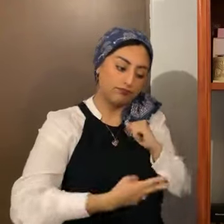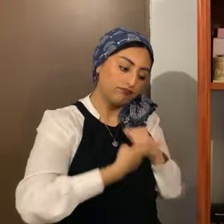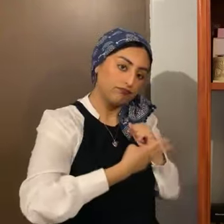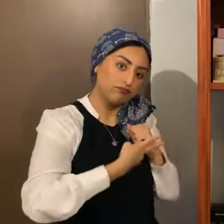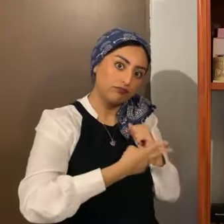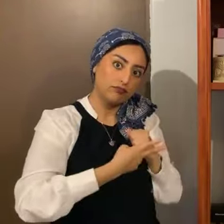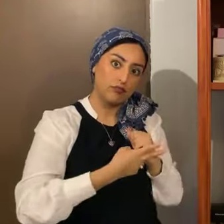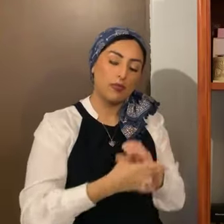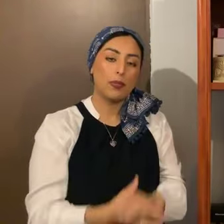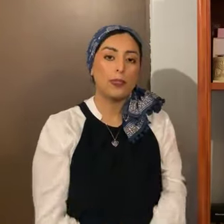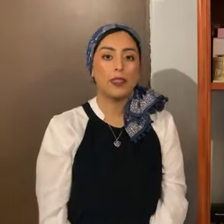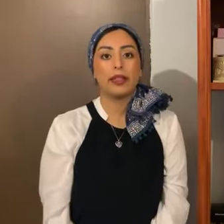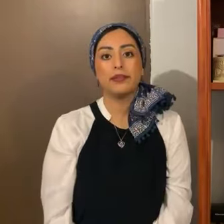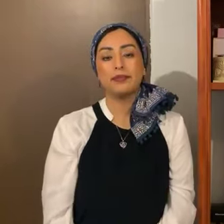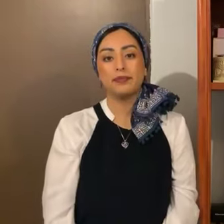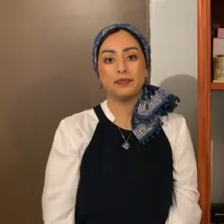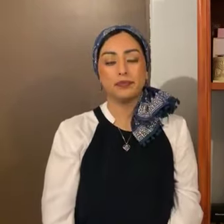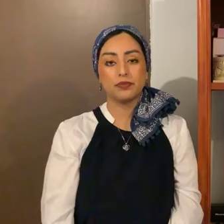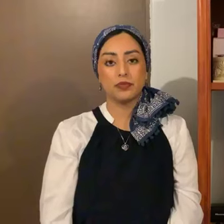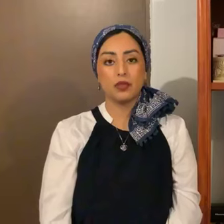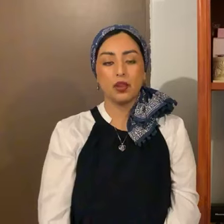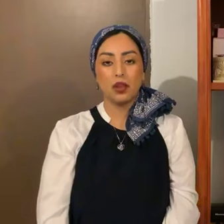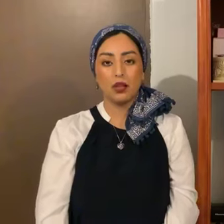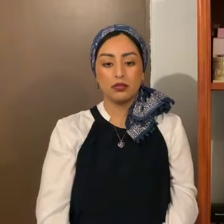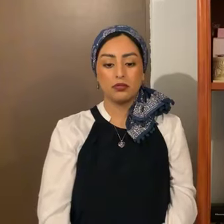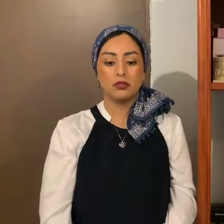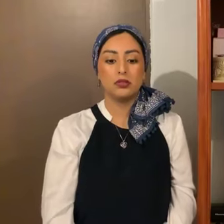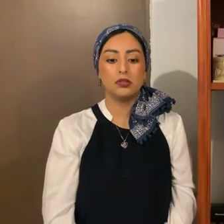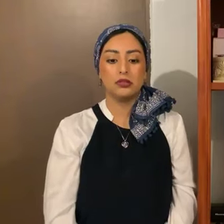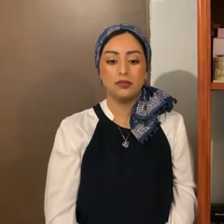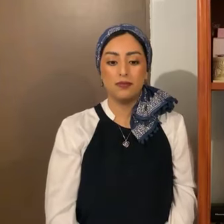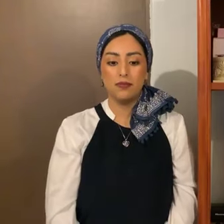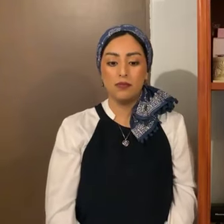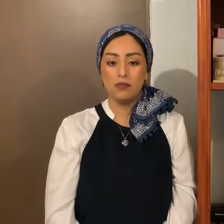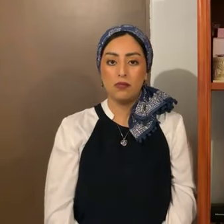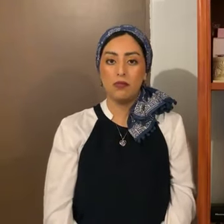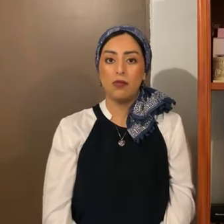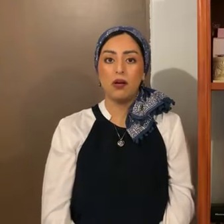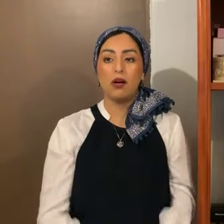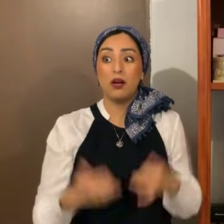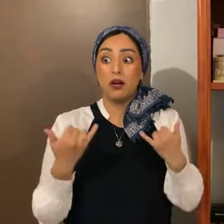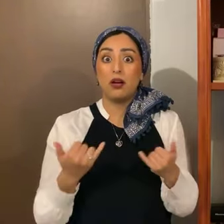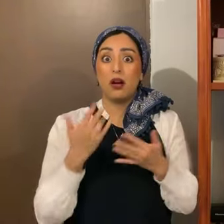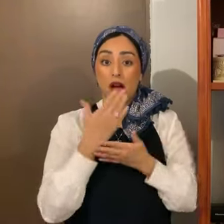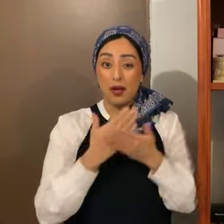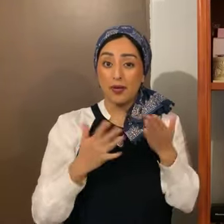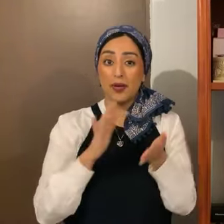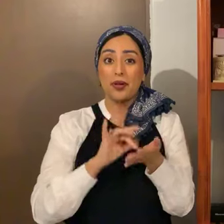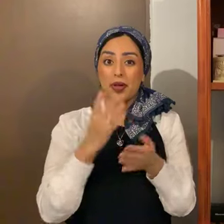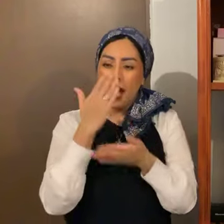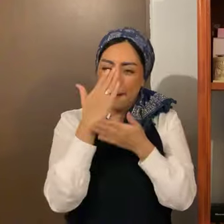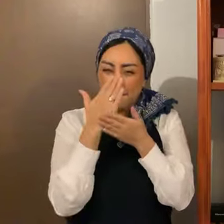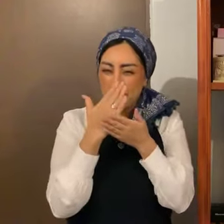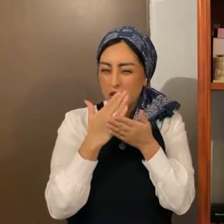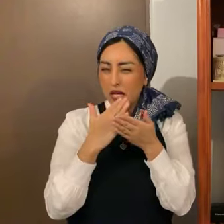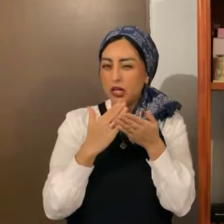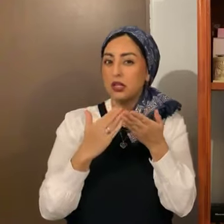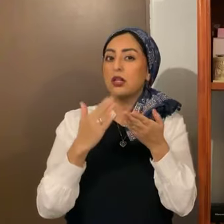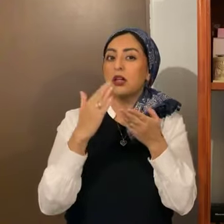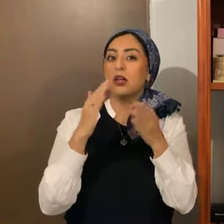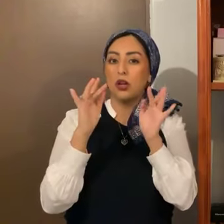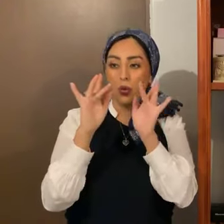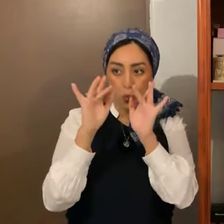medicamentos antidiabéticos o los que son utilizados para la diabetes ya empezaron un poquito